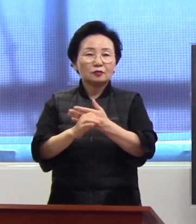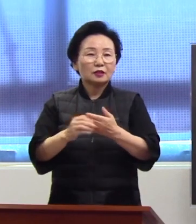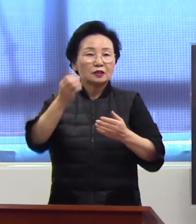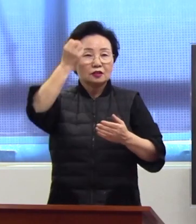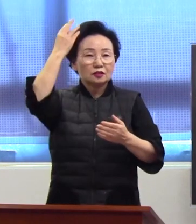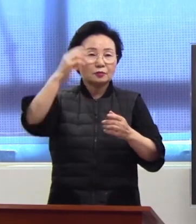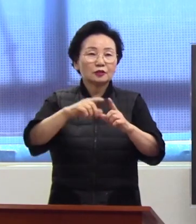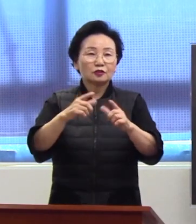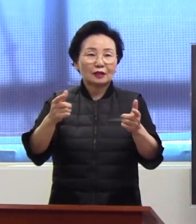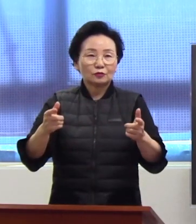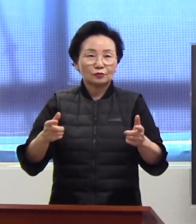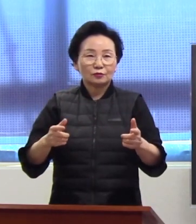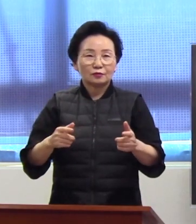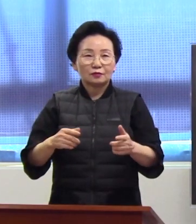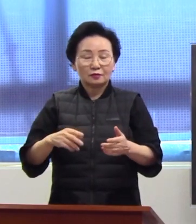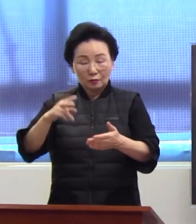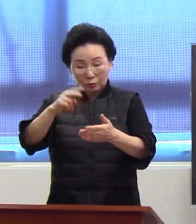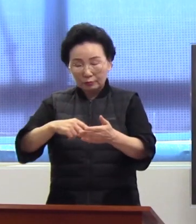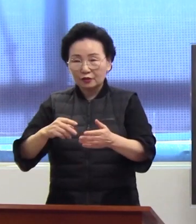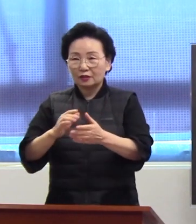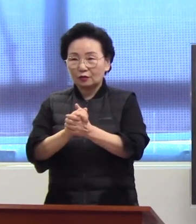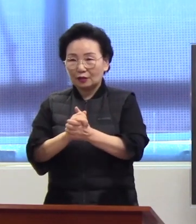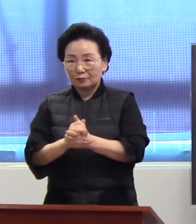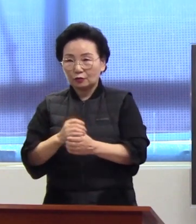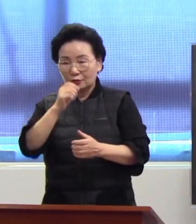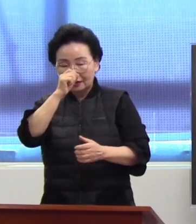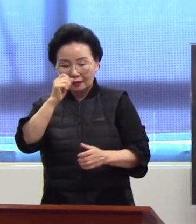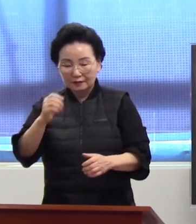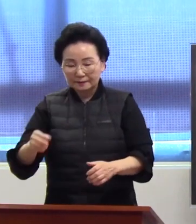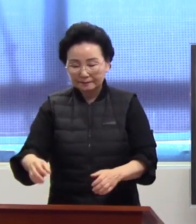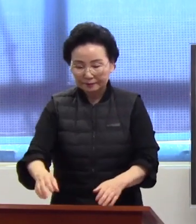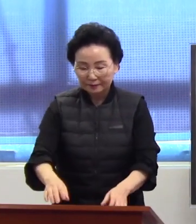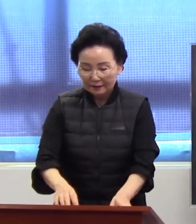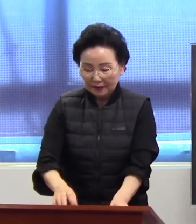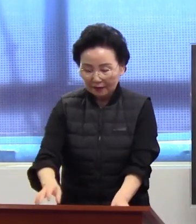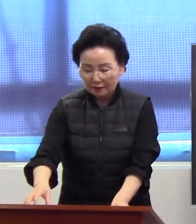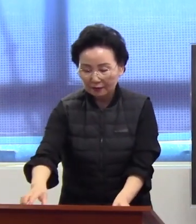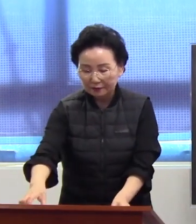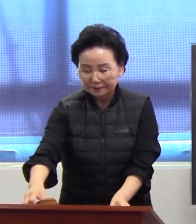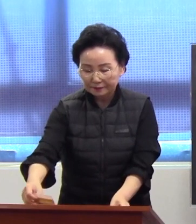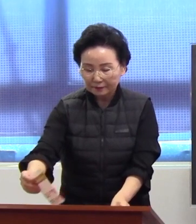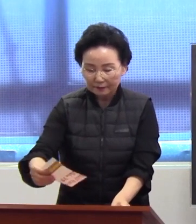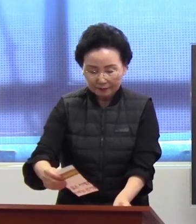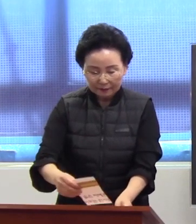그러면 잊어버리지도 않고 보면서 기도하면 좋잖아. 그래서